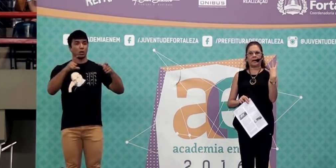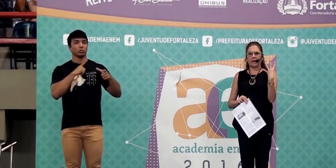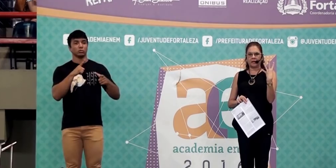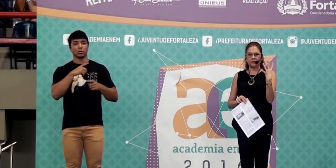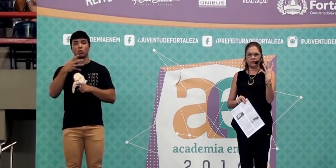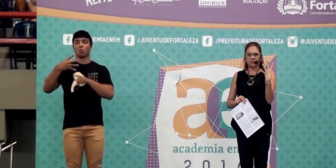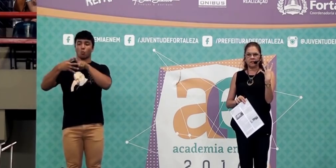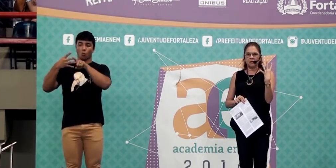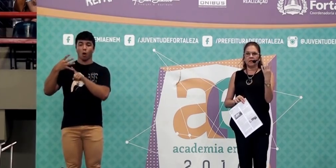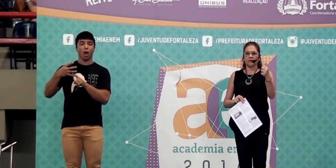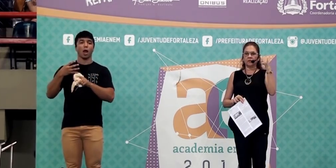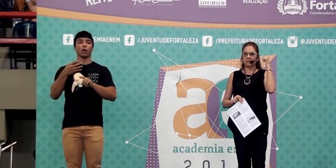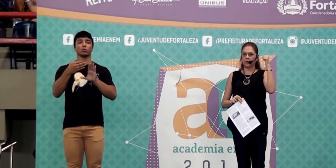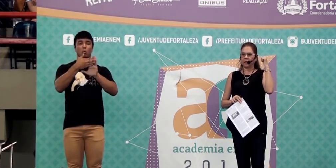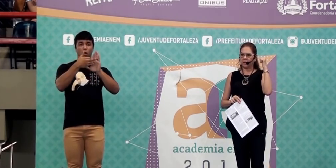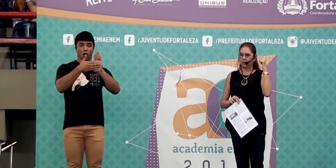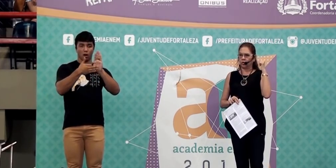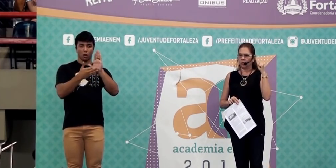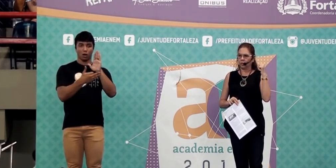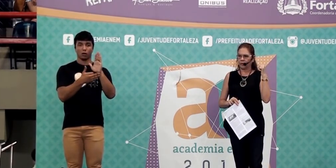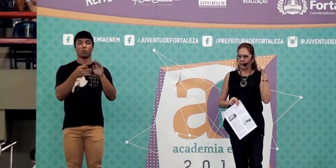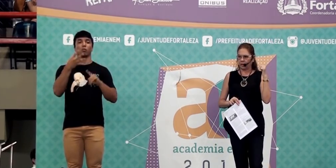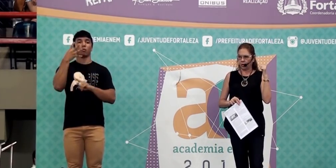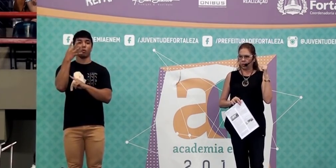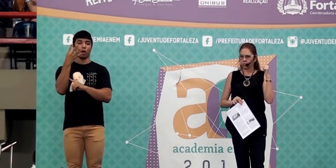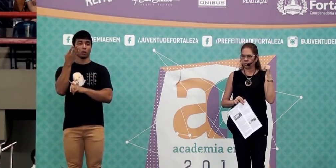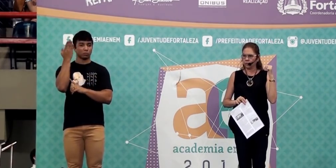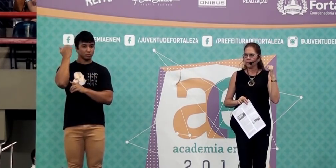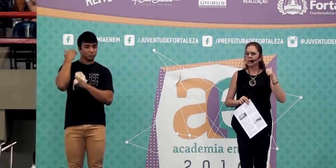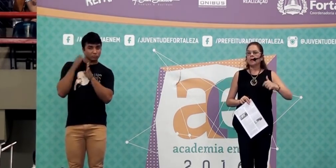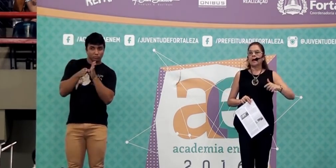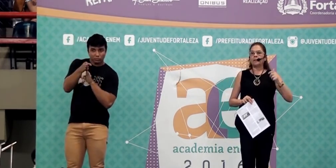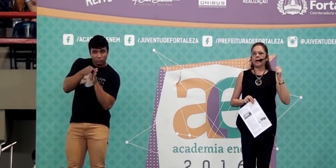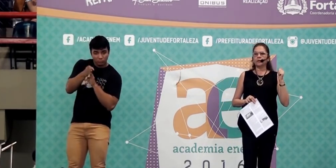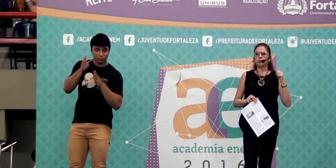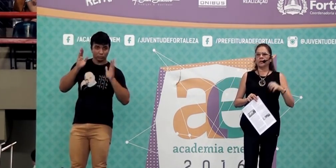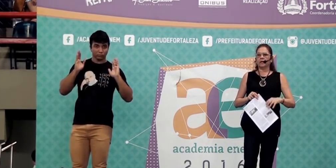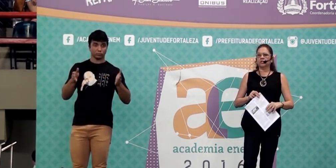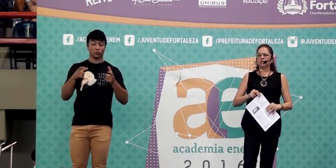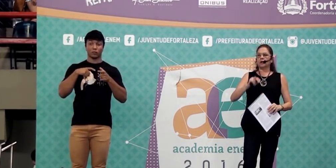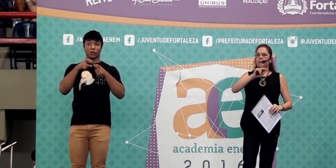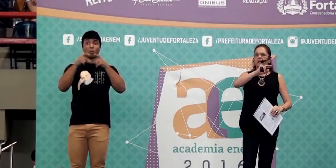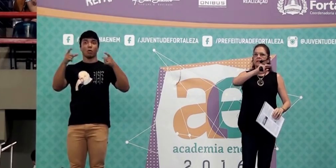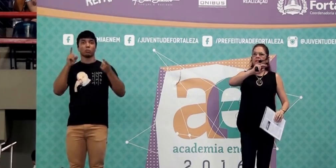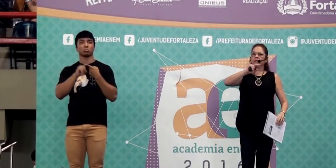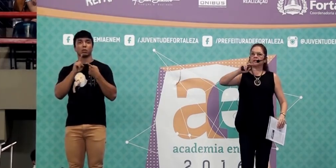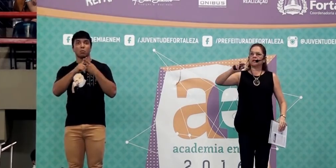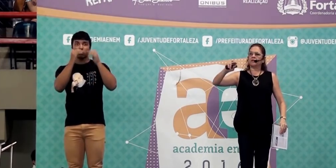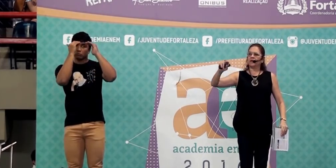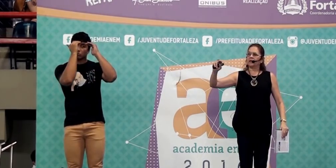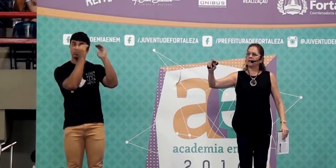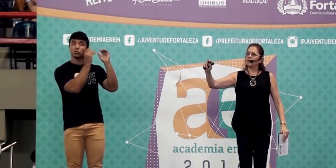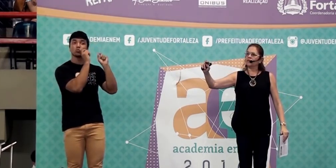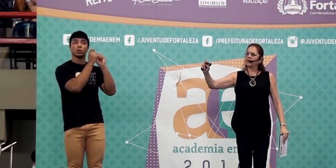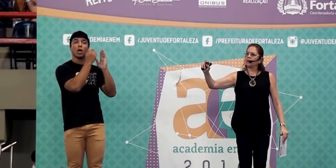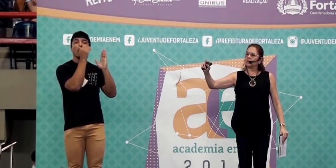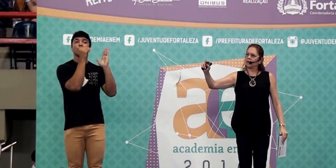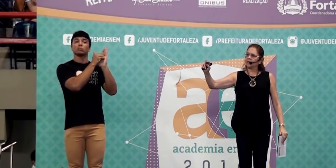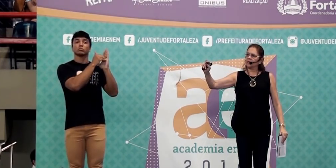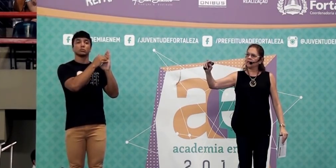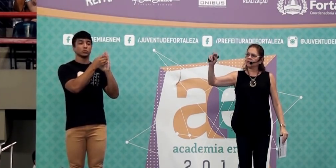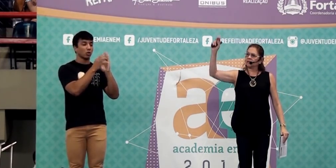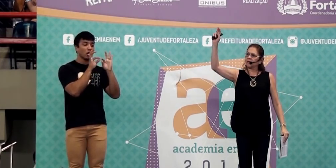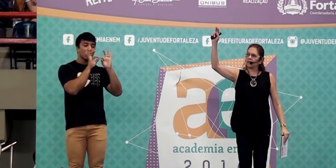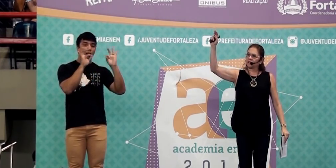4 parágrafos que você orientou no primeiro encontro. A maioria está obedecendo escrever até o final